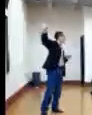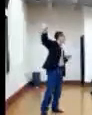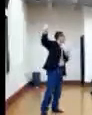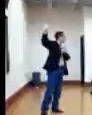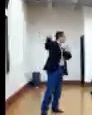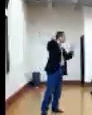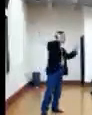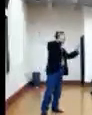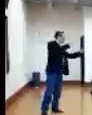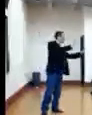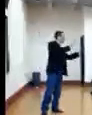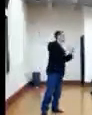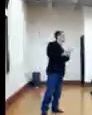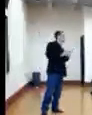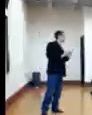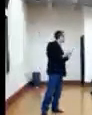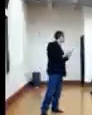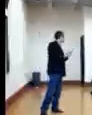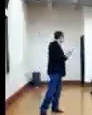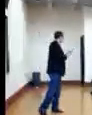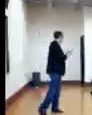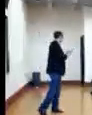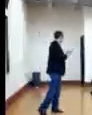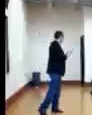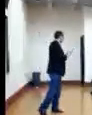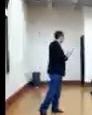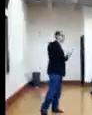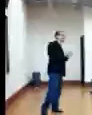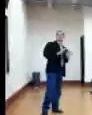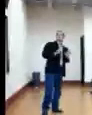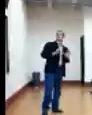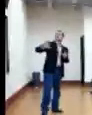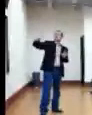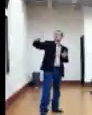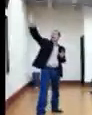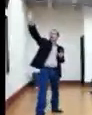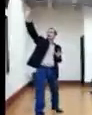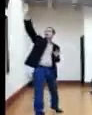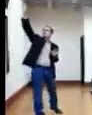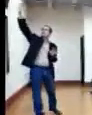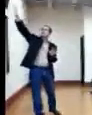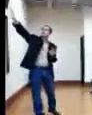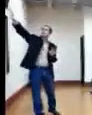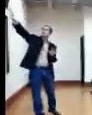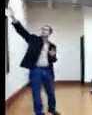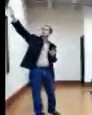para que tengan una noción, si me haces favor de correr cursor derecho.